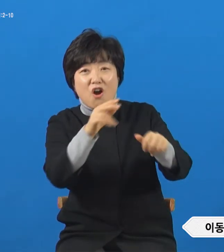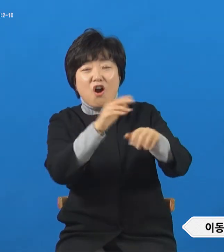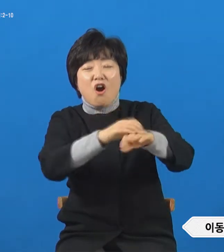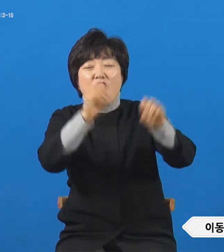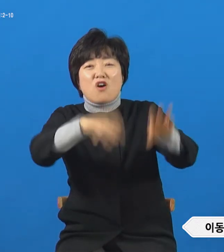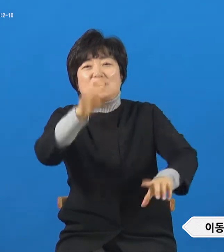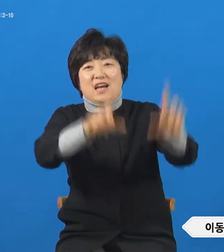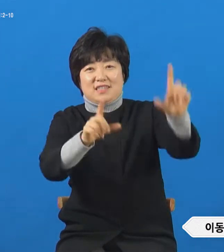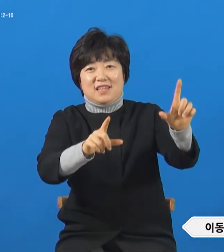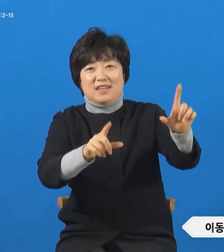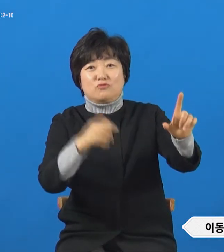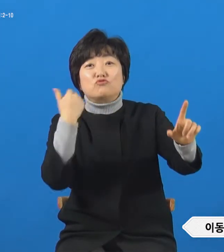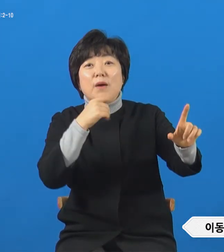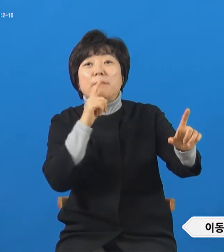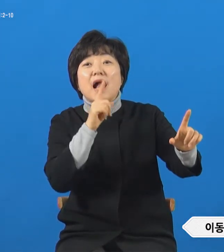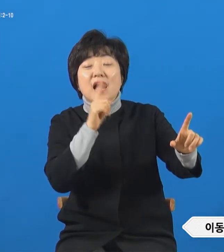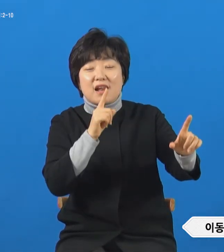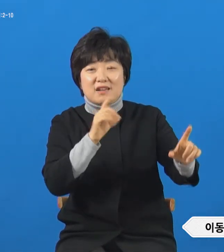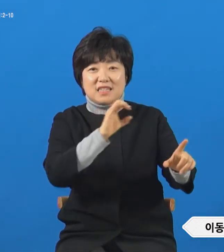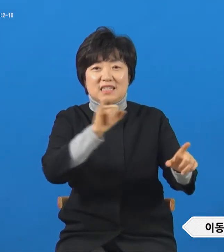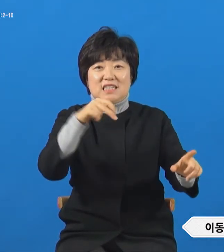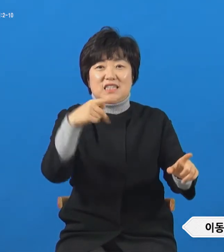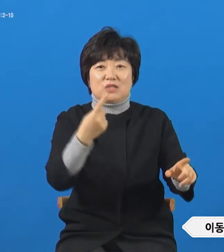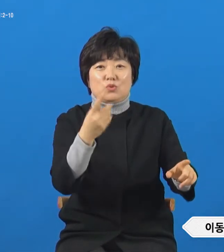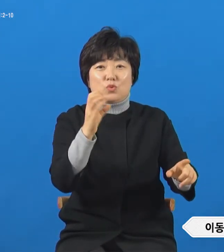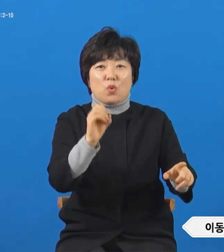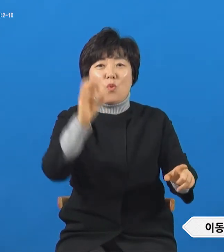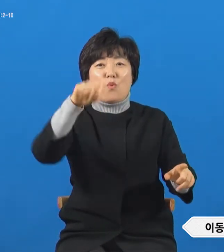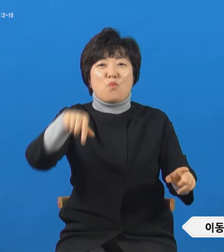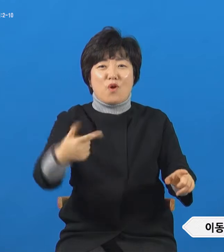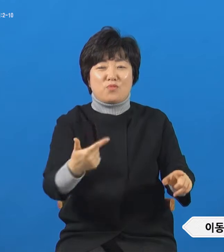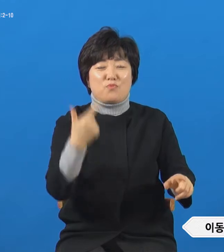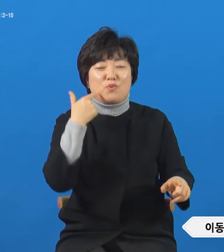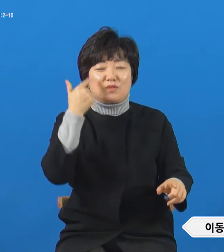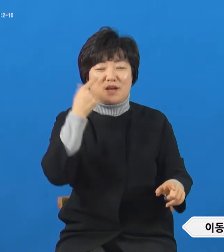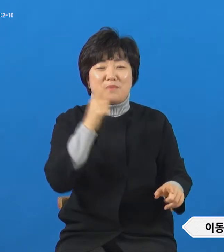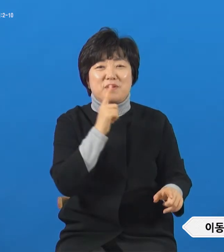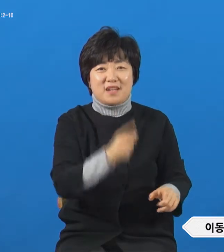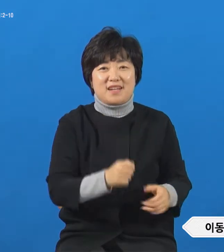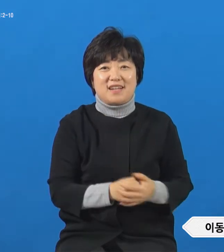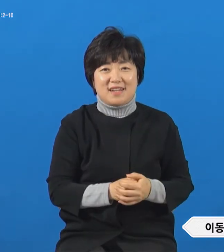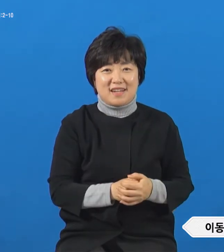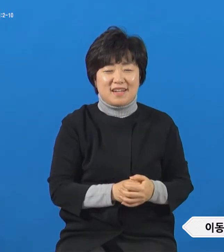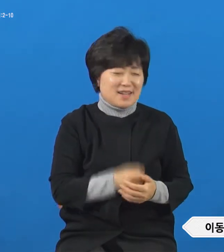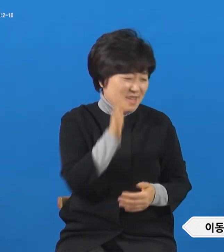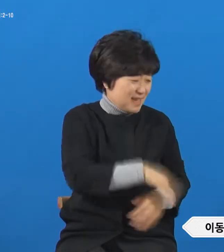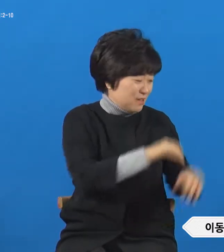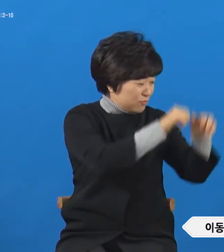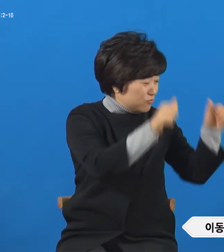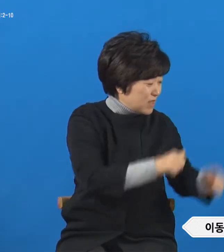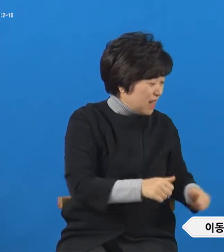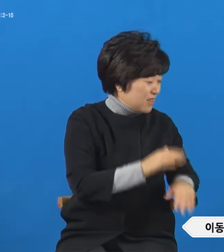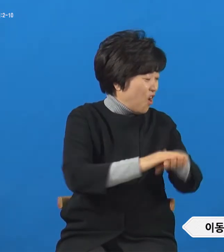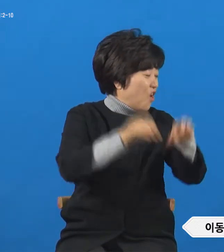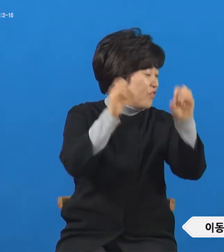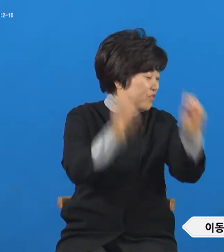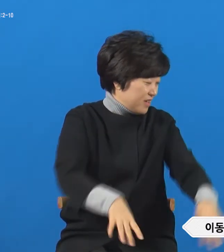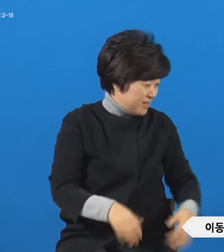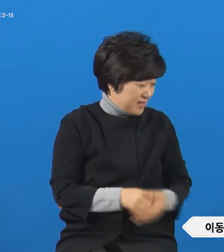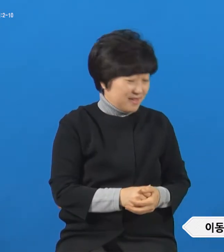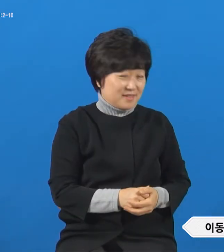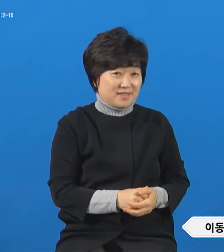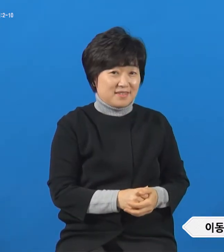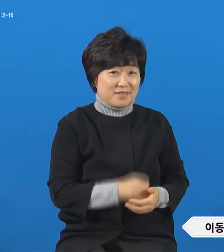말하는 말입니다. 한번 따라서 해보세요. 우상은 허상이다. 옆에 사람에게 우상은 허상이래요. 한번